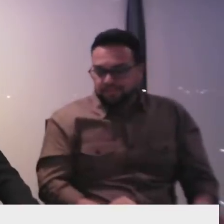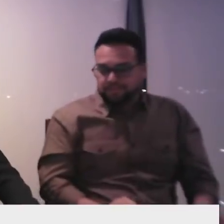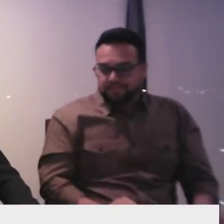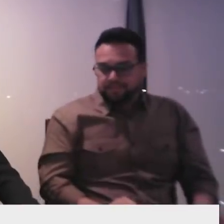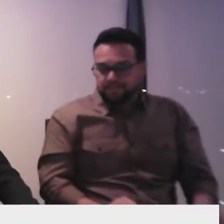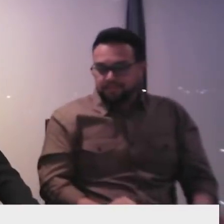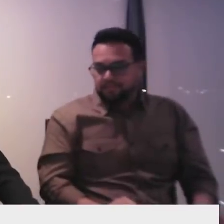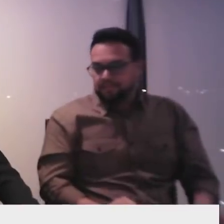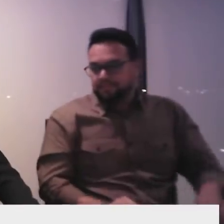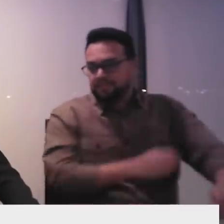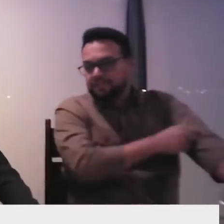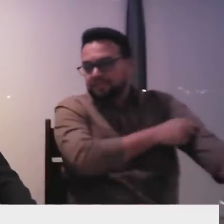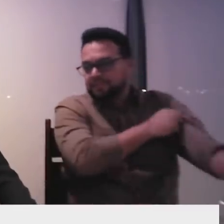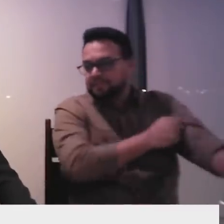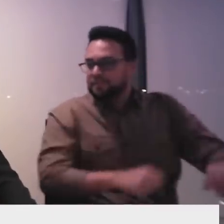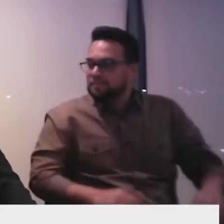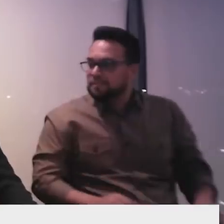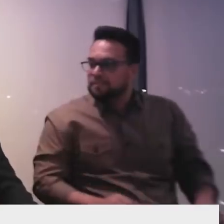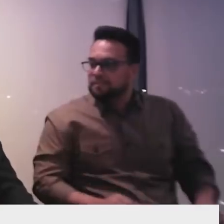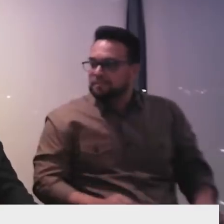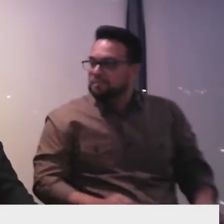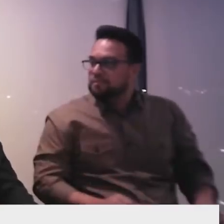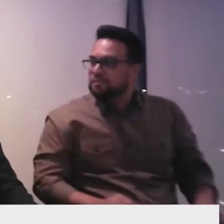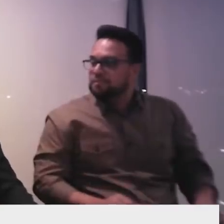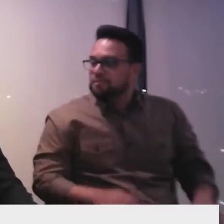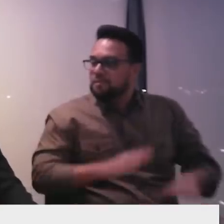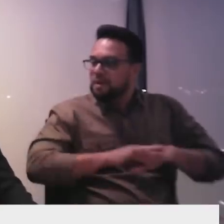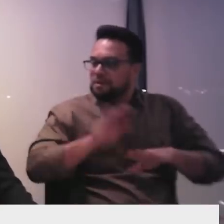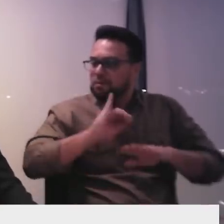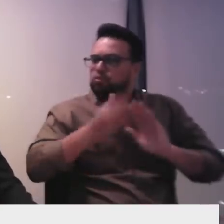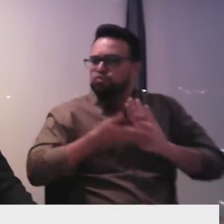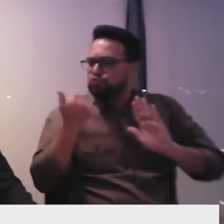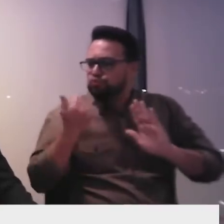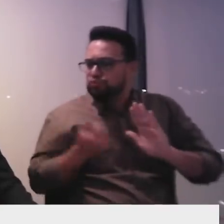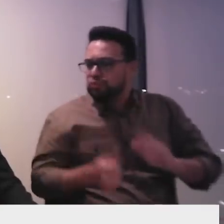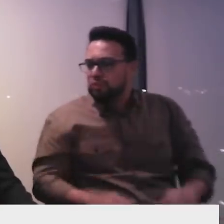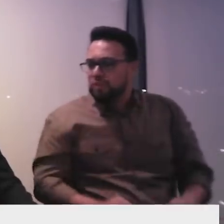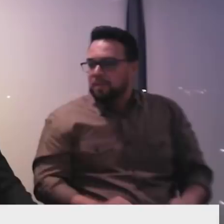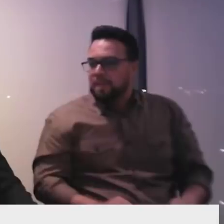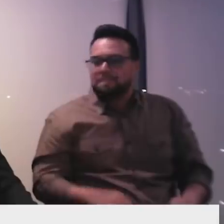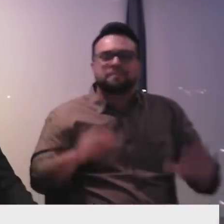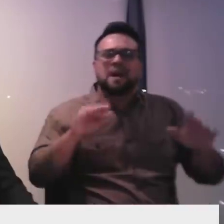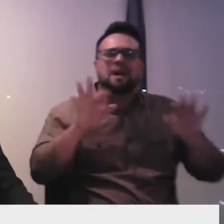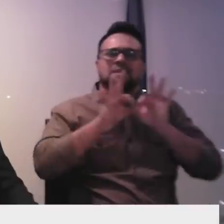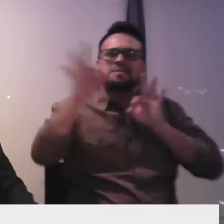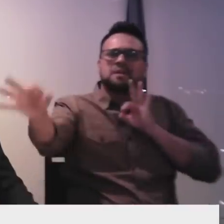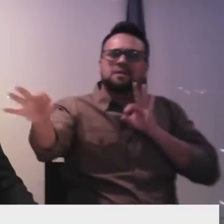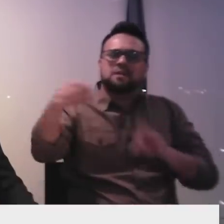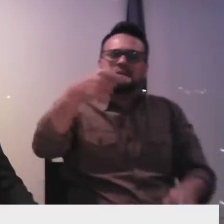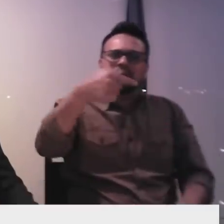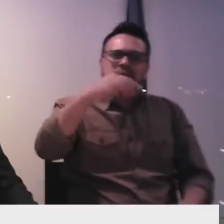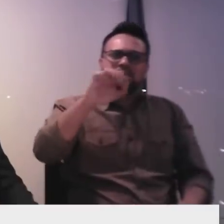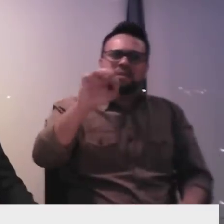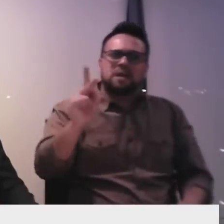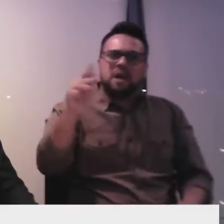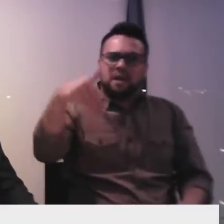Esse Leão, pô, tiraram aqui, ó, tirou o mais importante aqui, a extensão deve dar uns 700 quilômetros.